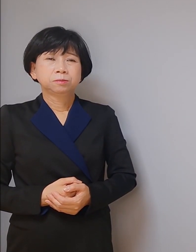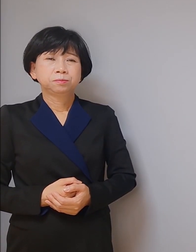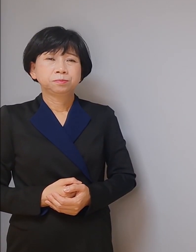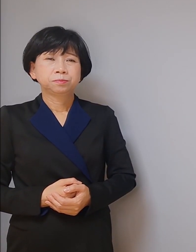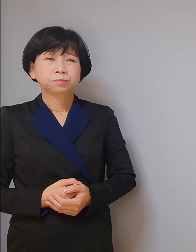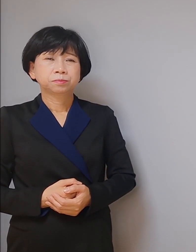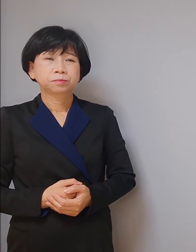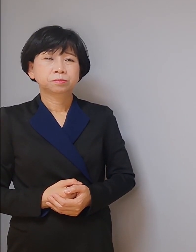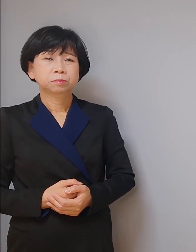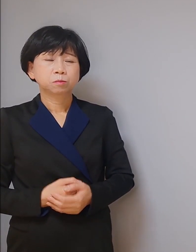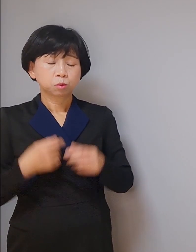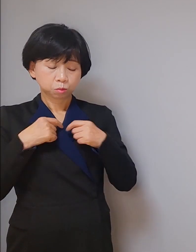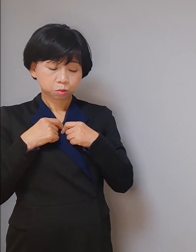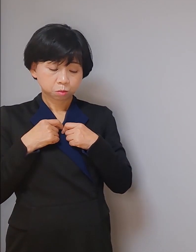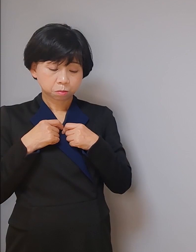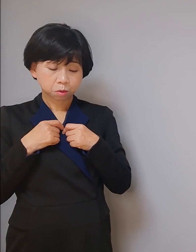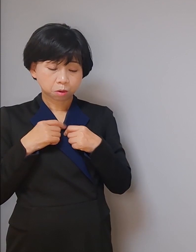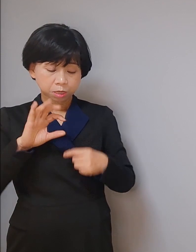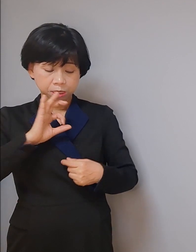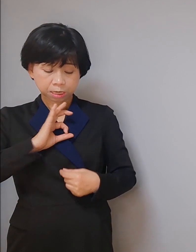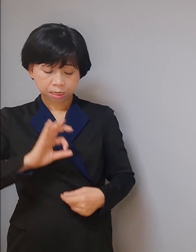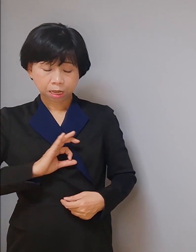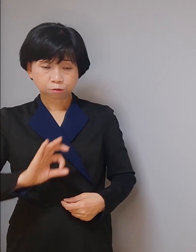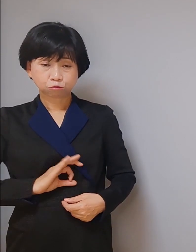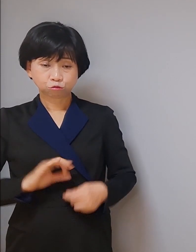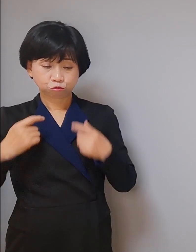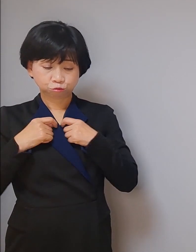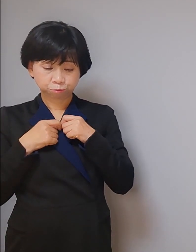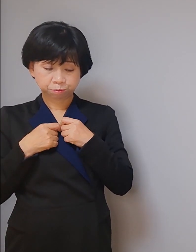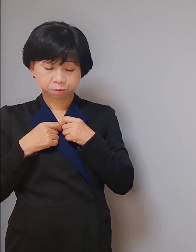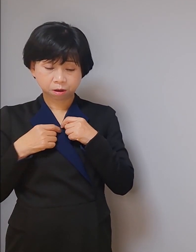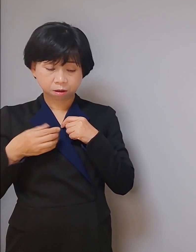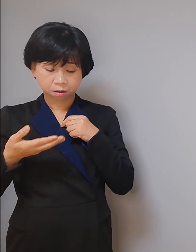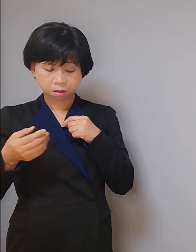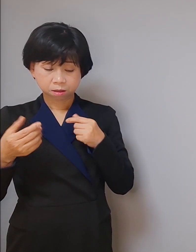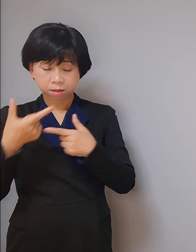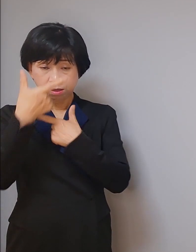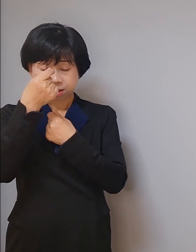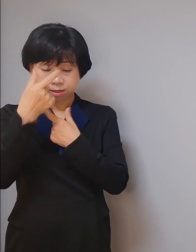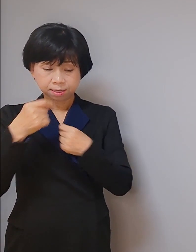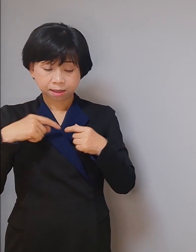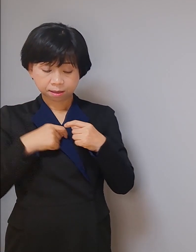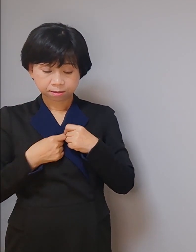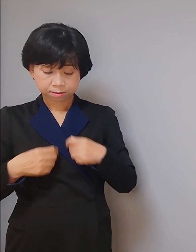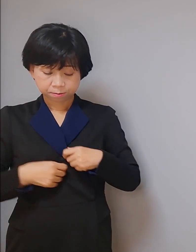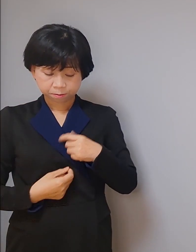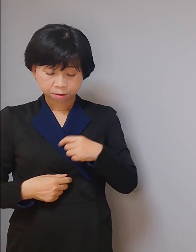웬만해선 그럴 일이 없는데 저도 가끔 그럴 때가 있어요.